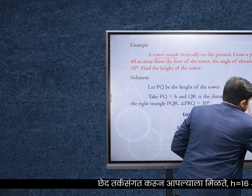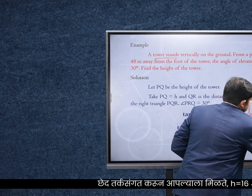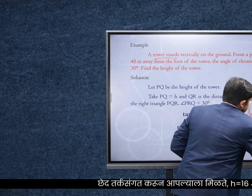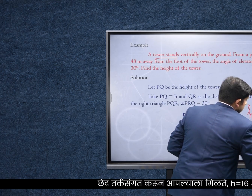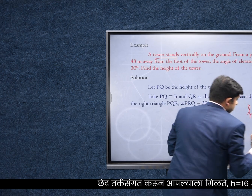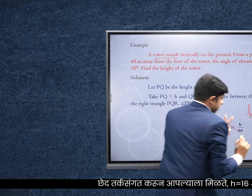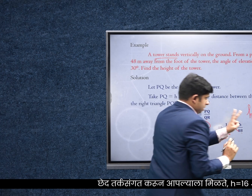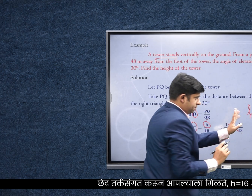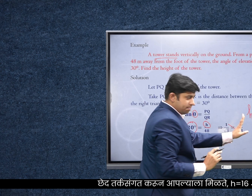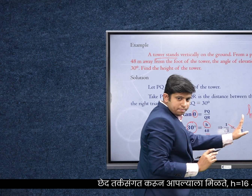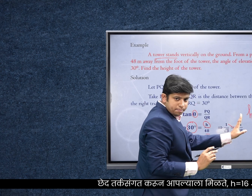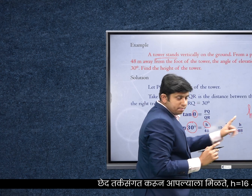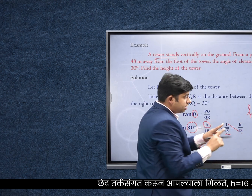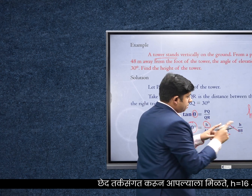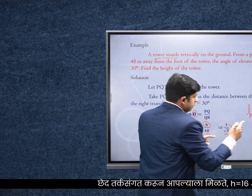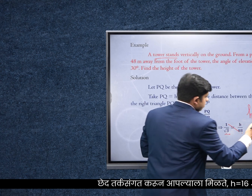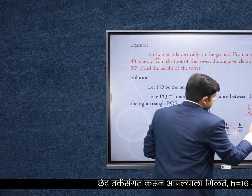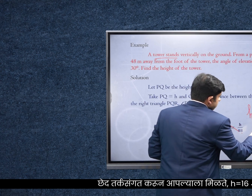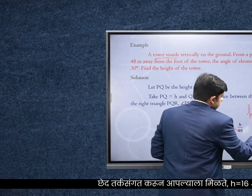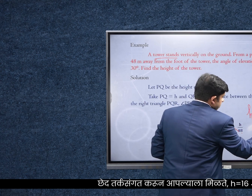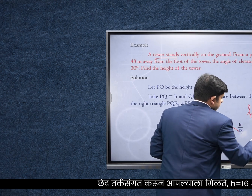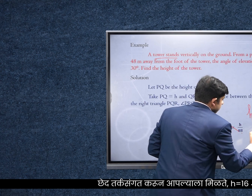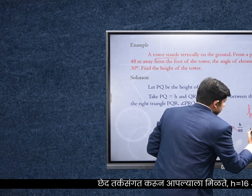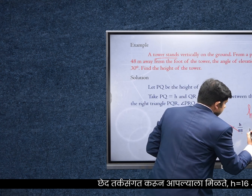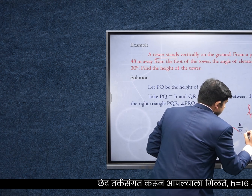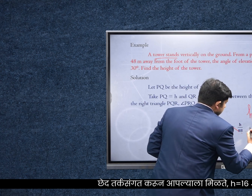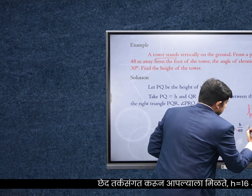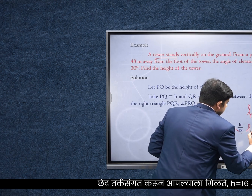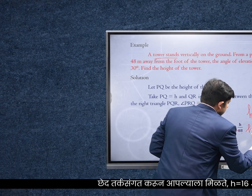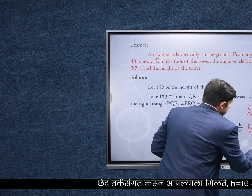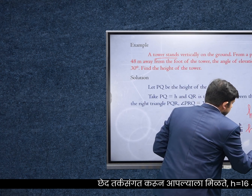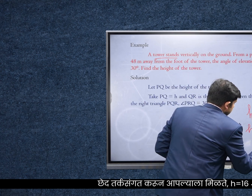छेद तर्कसंगत करून आपल्याला मिळते h बरोबर 16 वर्गमुळामध्ये 3.